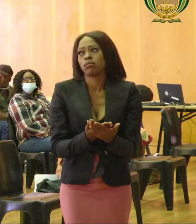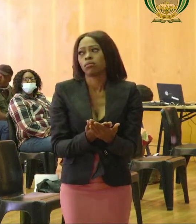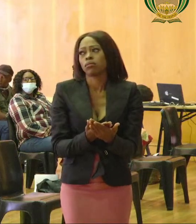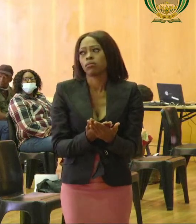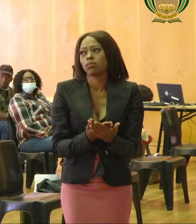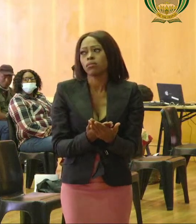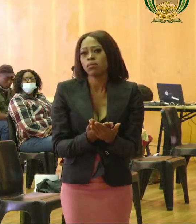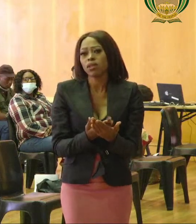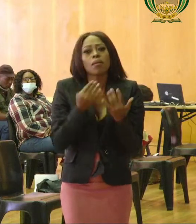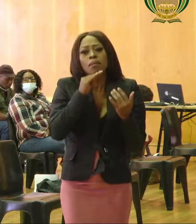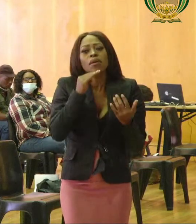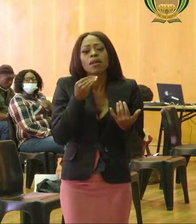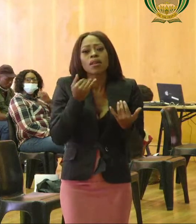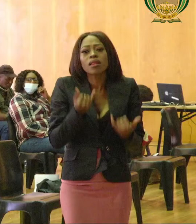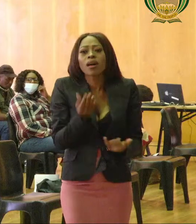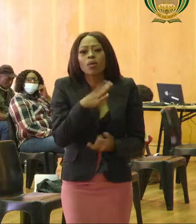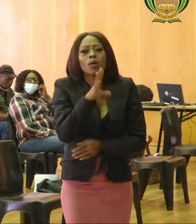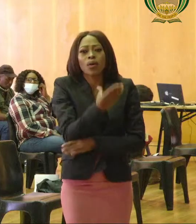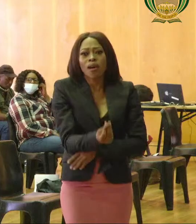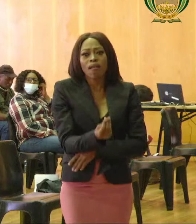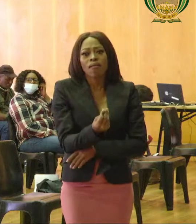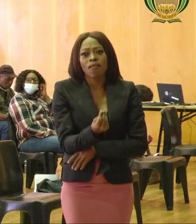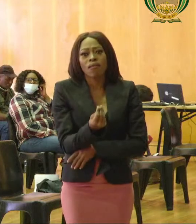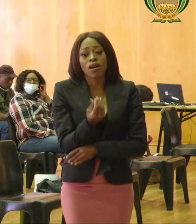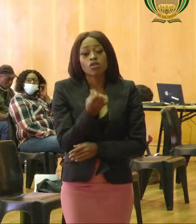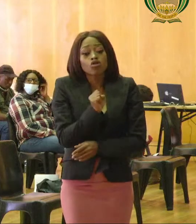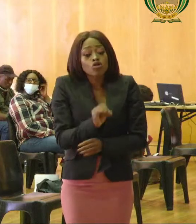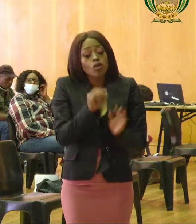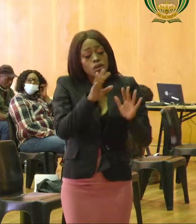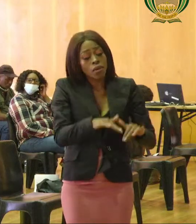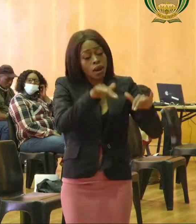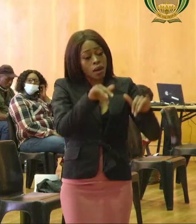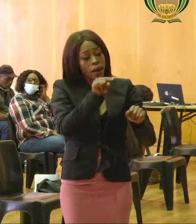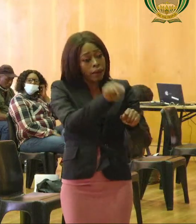Ons heeft het nou. Zo die parlement moet gaan bezinnen.